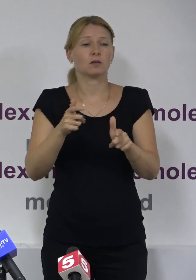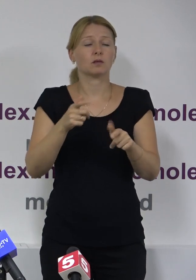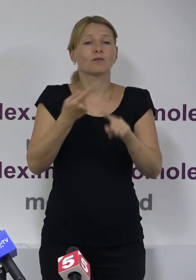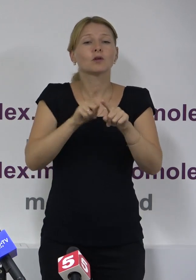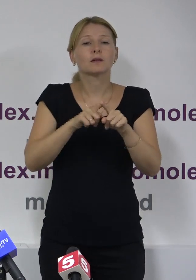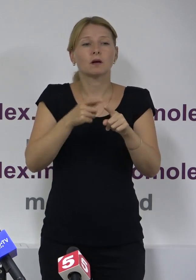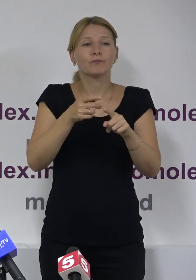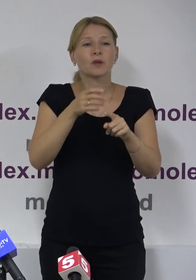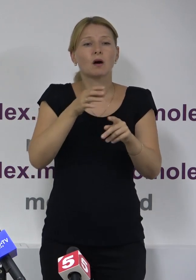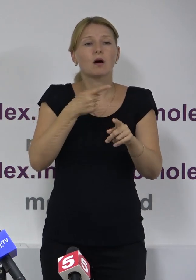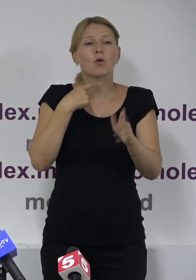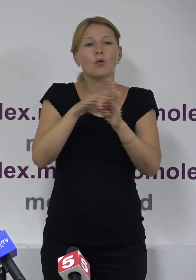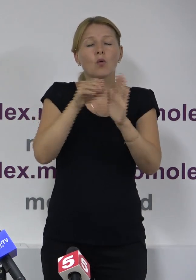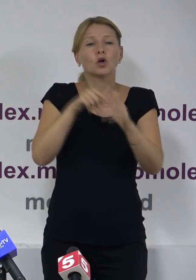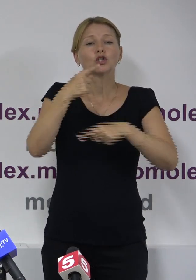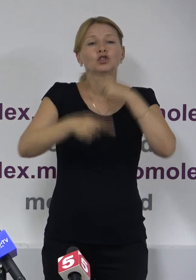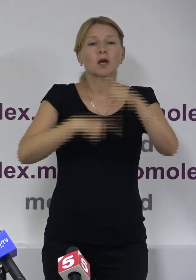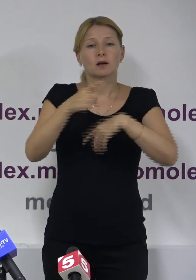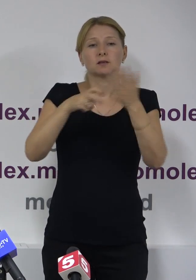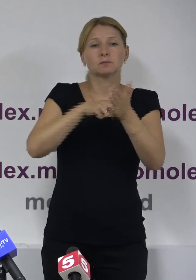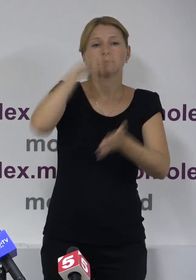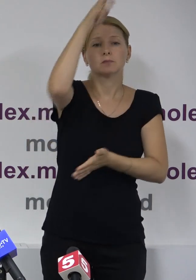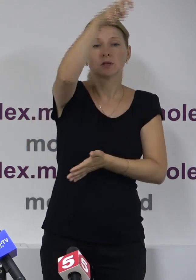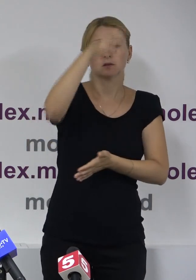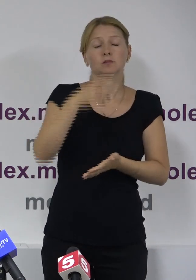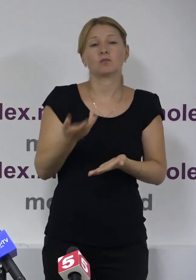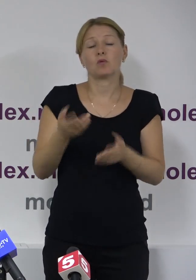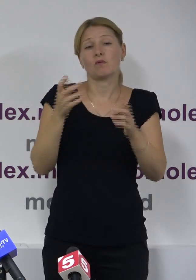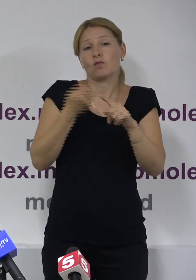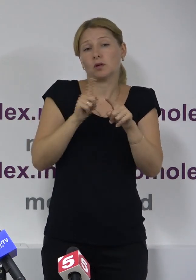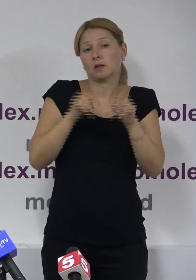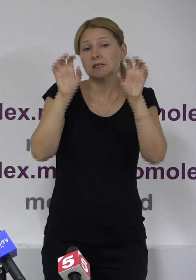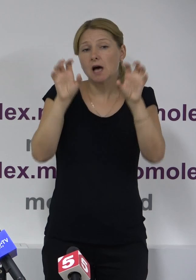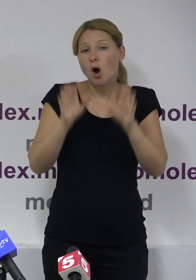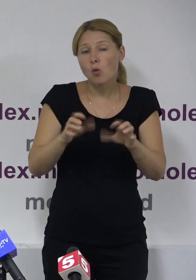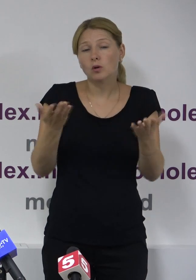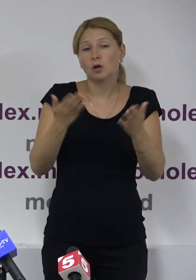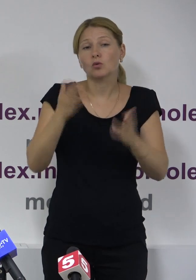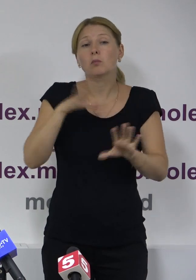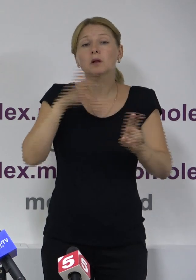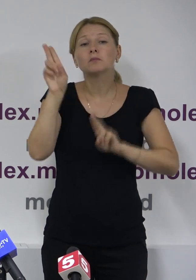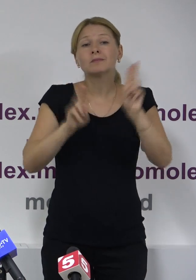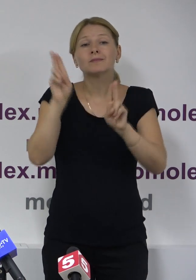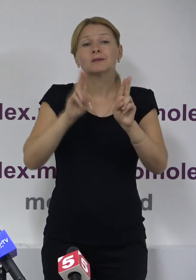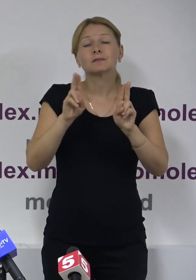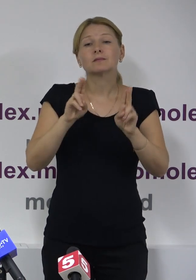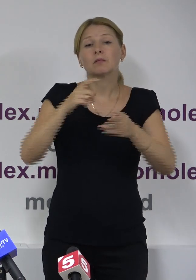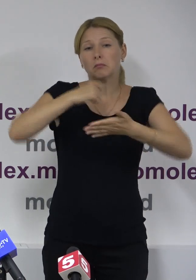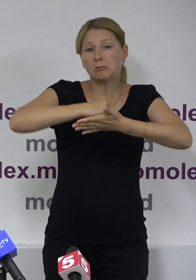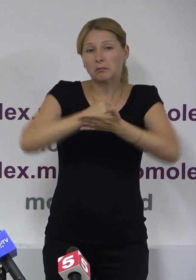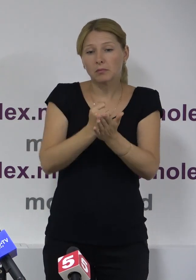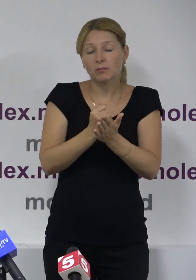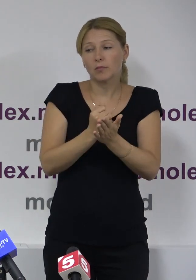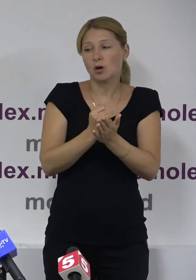respectiv, spuneam mai devreme despre adoptarea cadrului normativ, acel regulament care a fost aprobat după